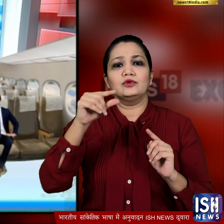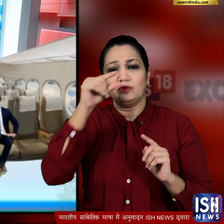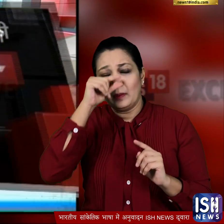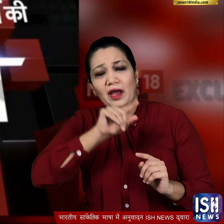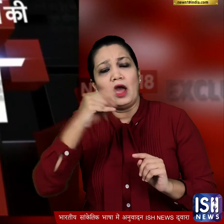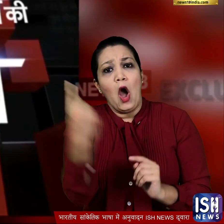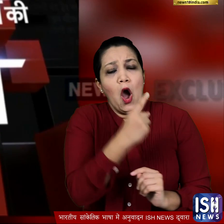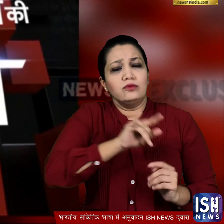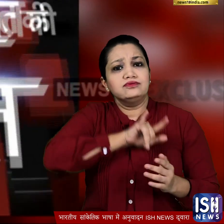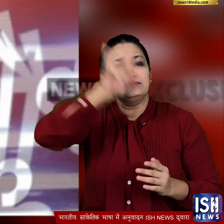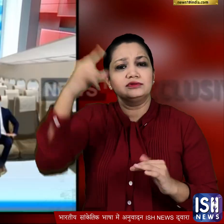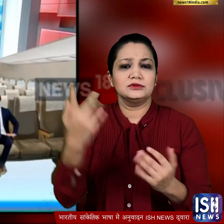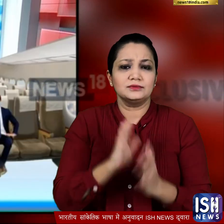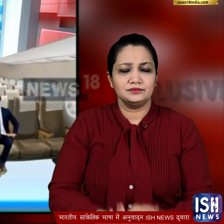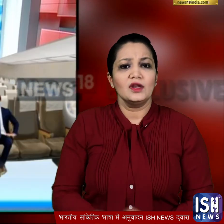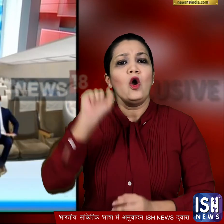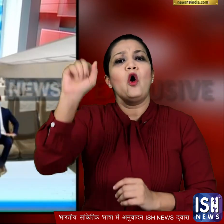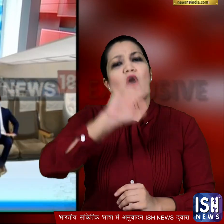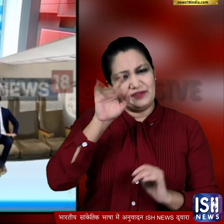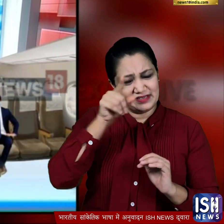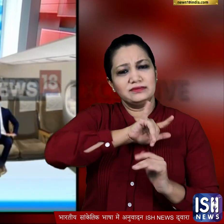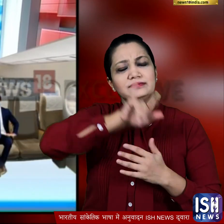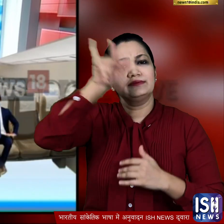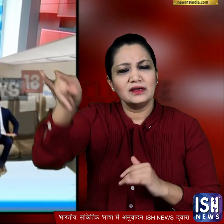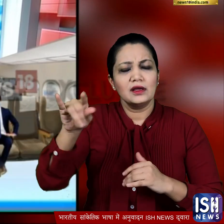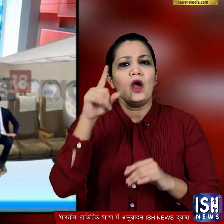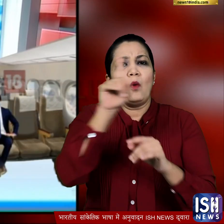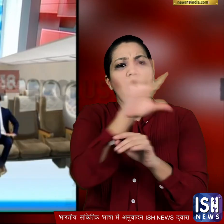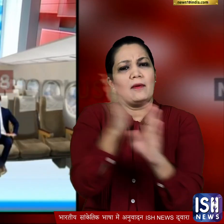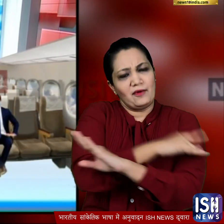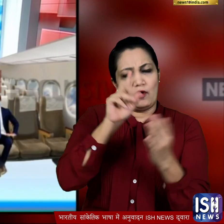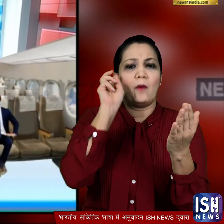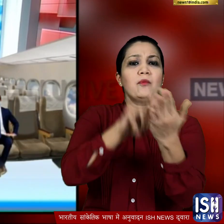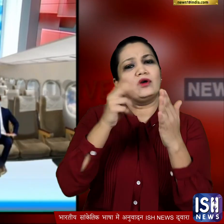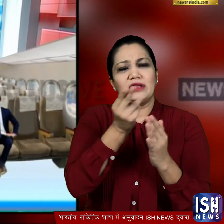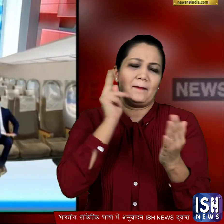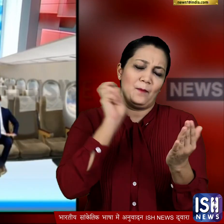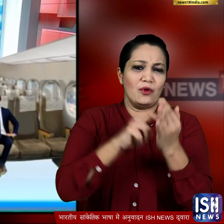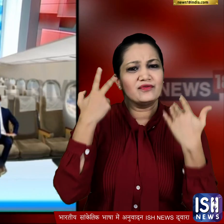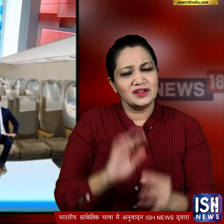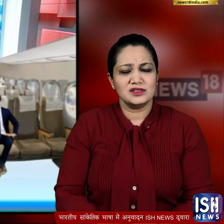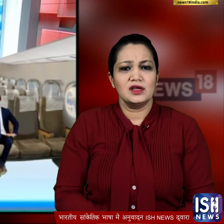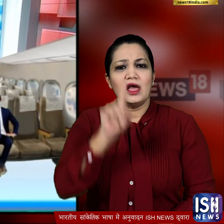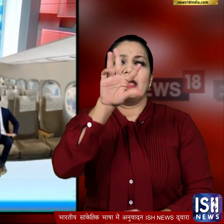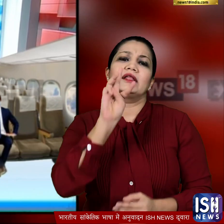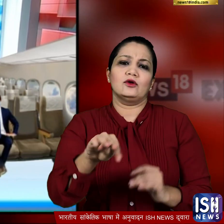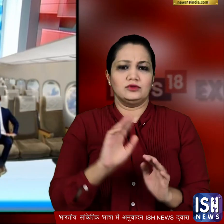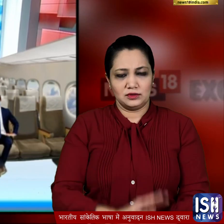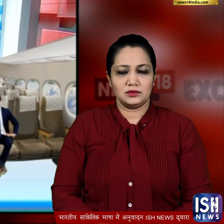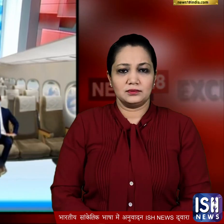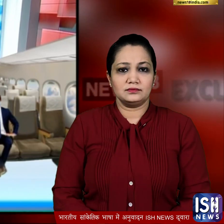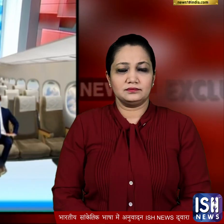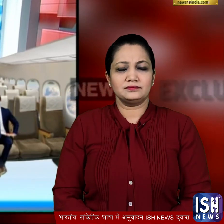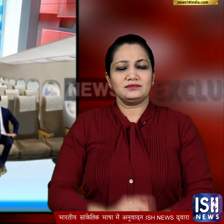तक अकेले सफर किया। दुबई में भावेश का ऑफिस है और इस सफर के लिए उन्होंने एक हफ्ते पहले टिकट बुक कराई थी, जिसकी कीमत 18,000 रुपए